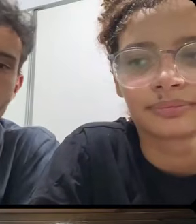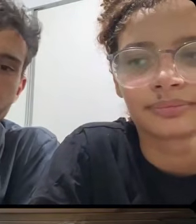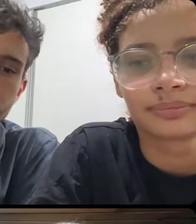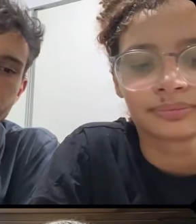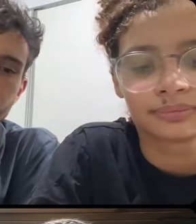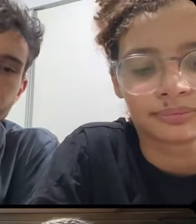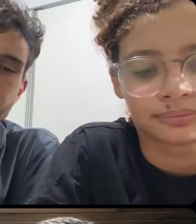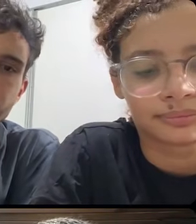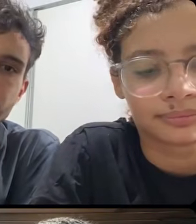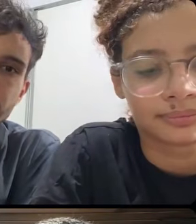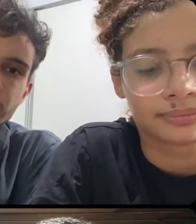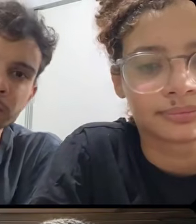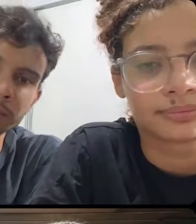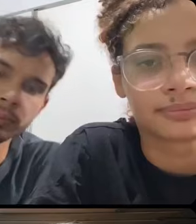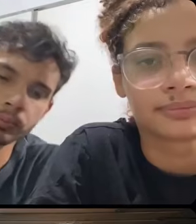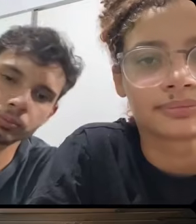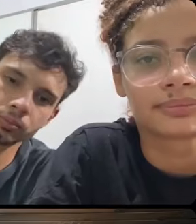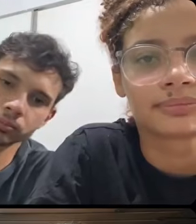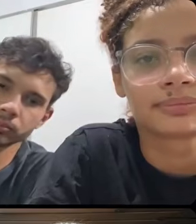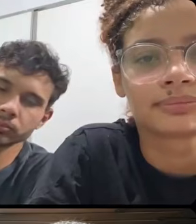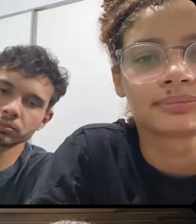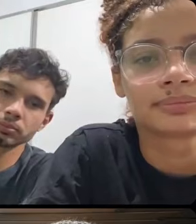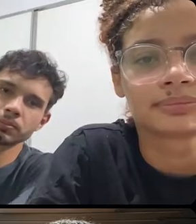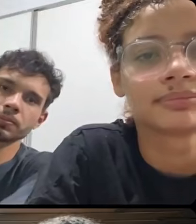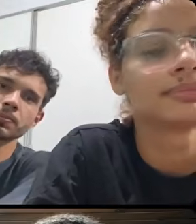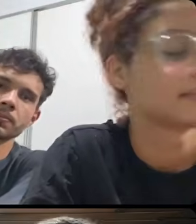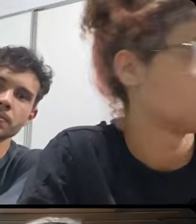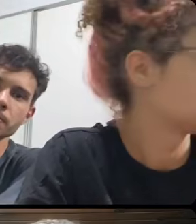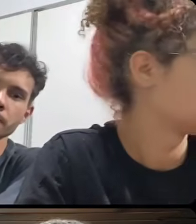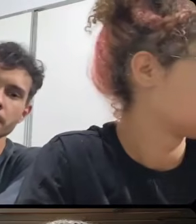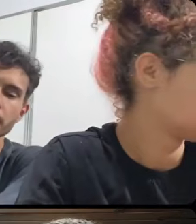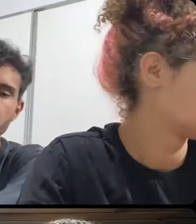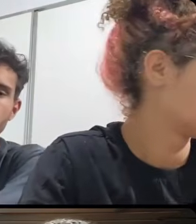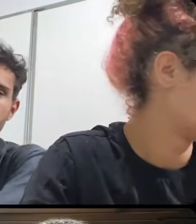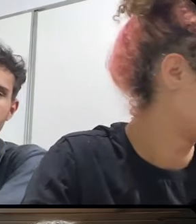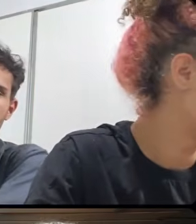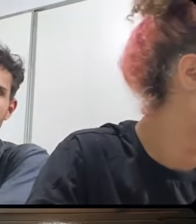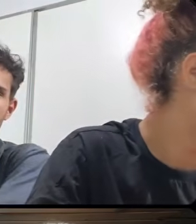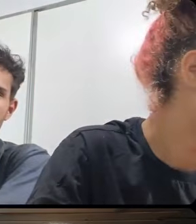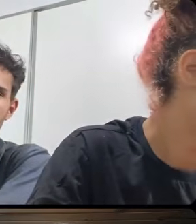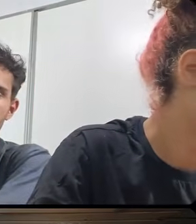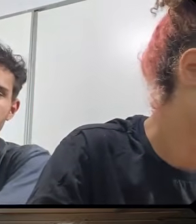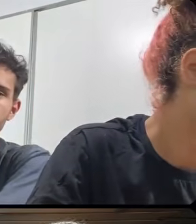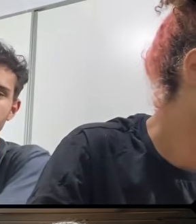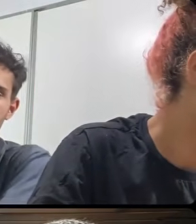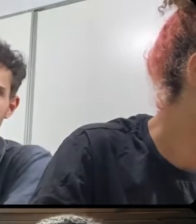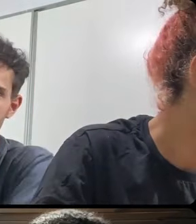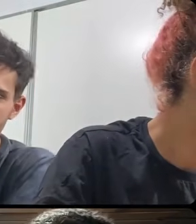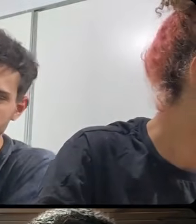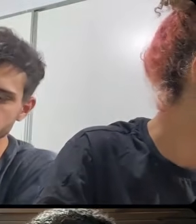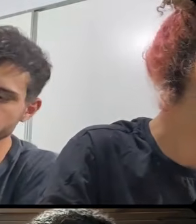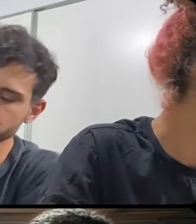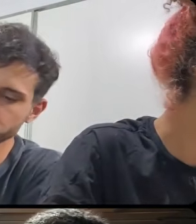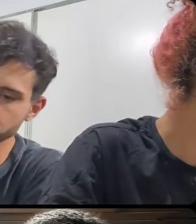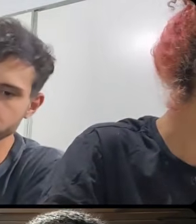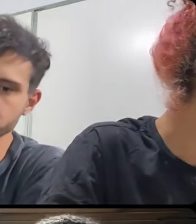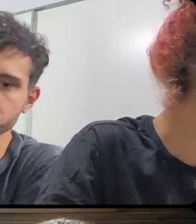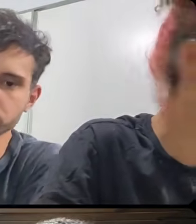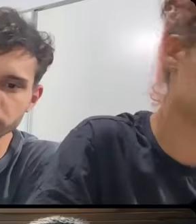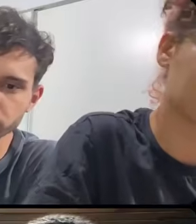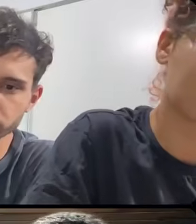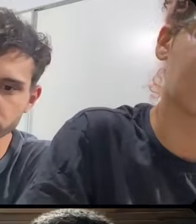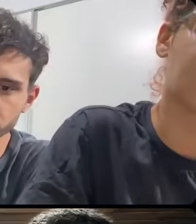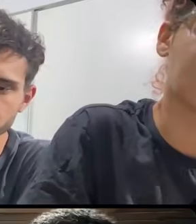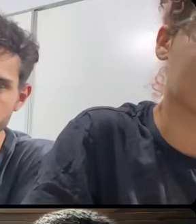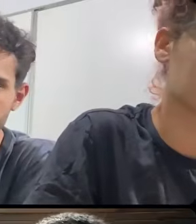em qualquer cidade que foi no Rio Grande do Sul, vocês deram frutos, plantaram e colheram e